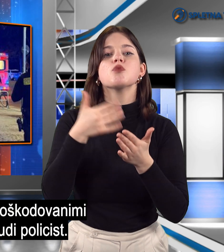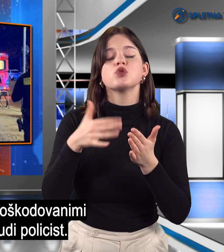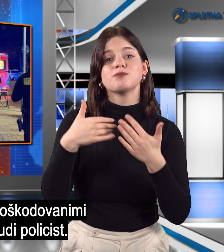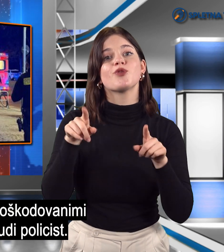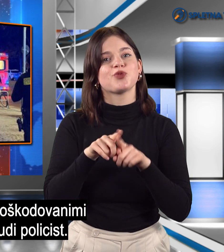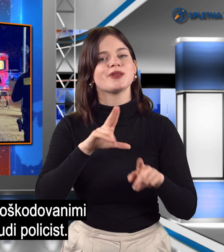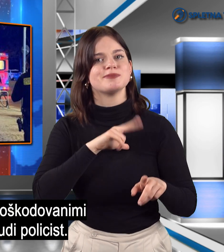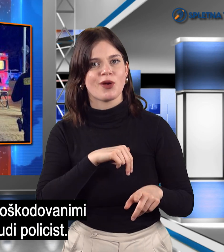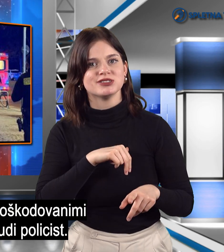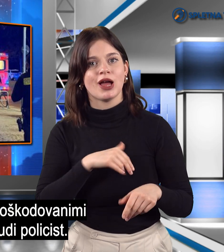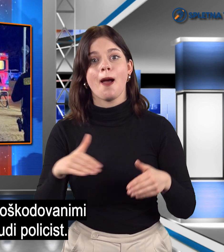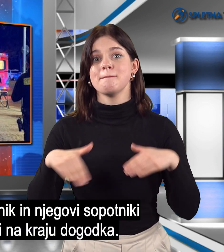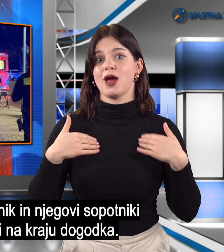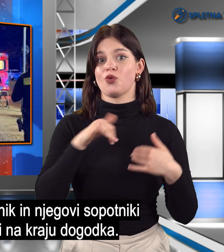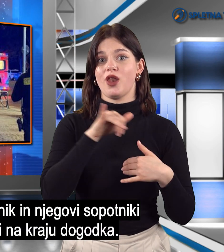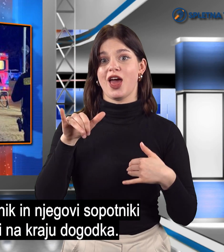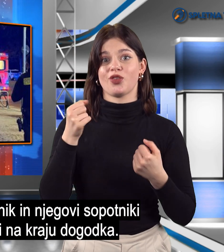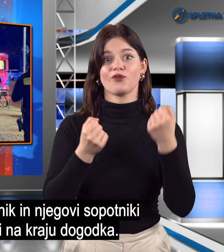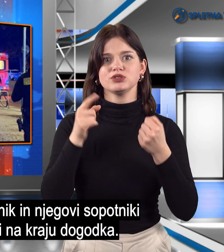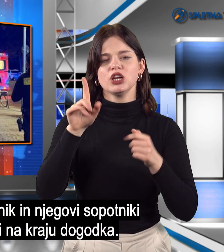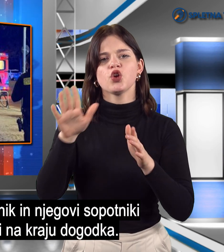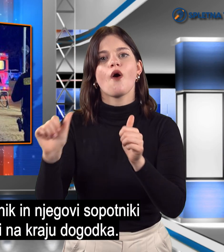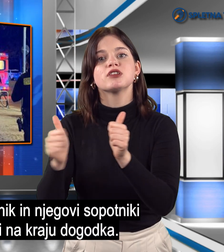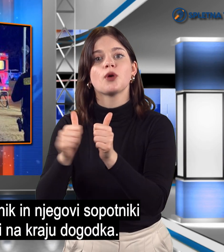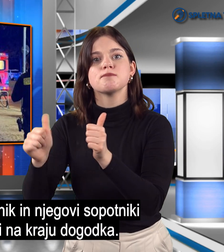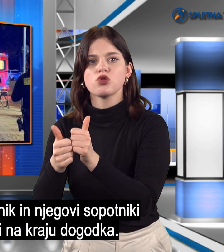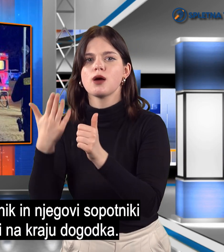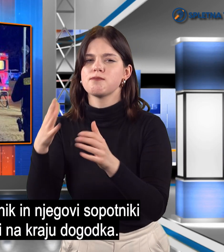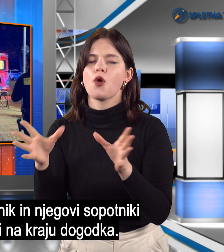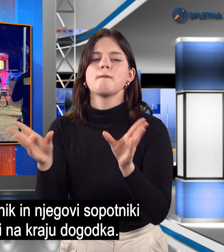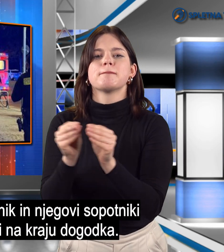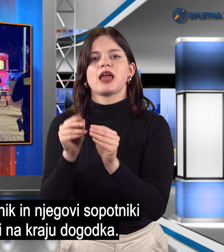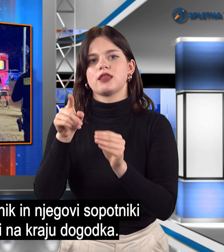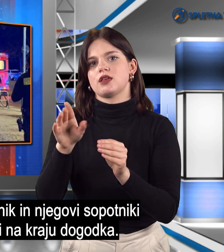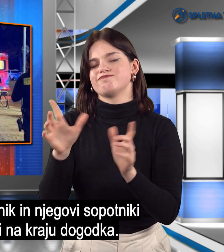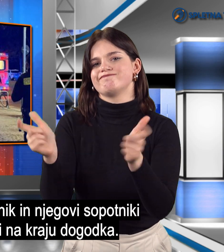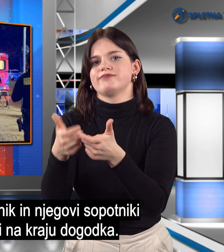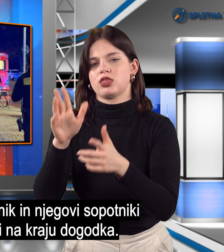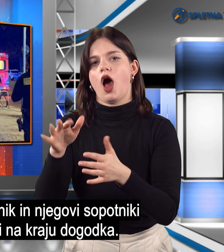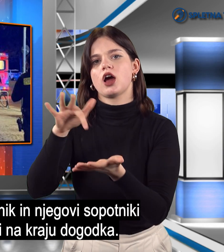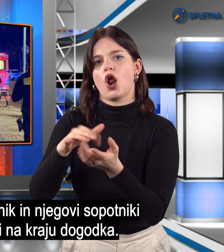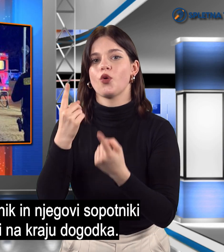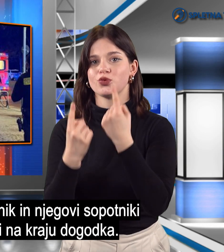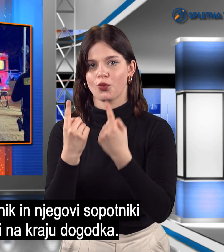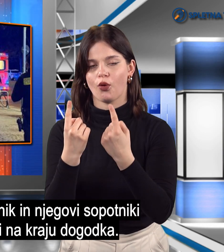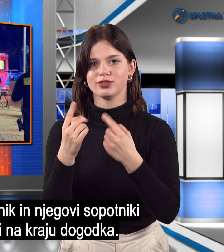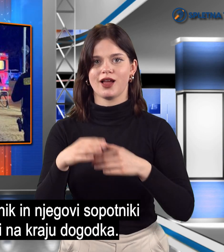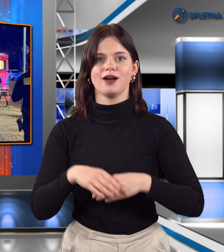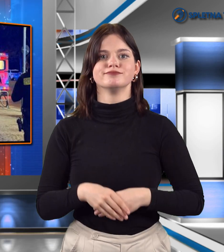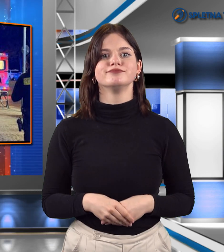je trčil v pešce. Med poškodovanimi je tudi policist. Mladoletni voznik in njegovi sopotniki so bili